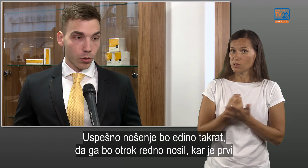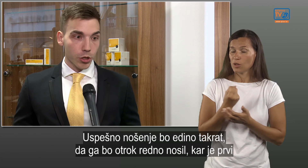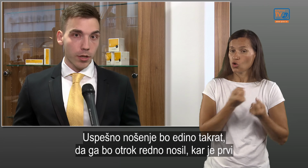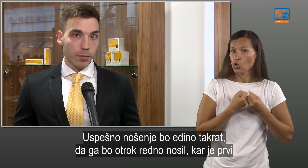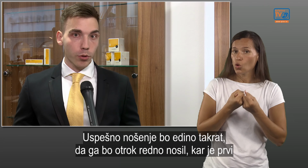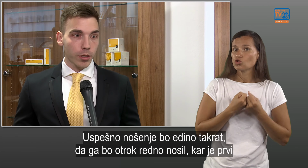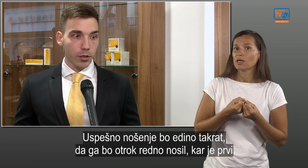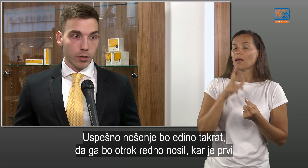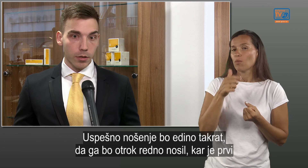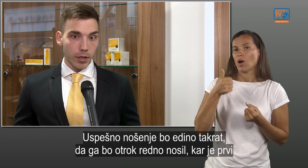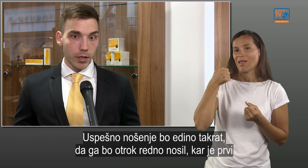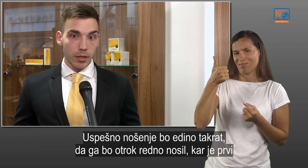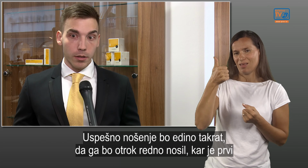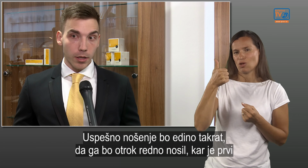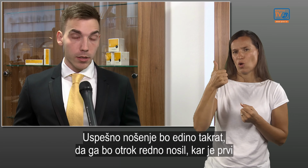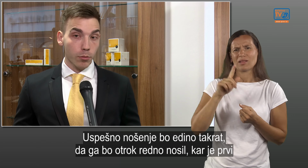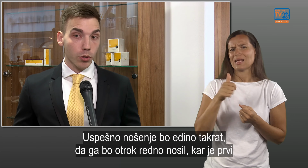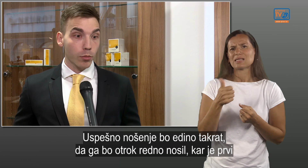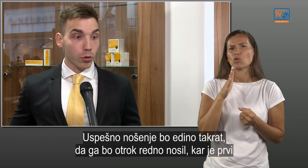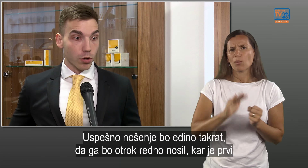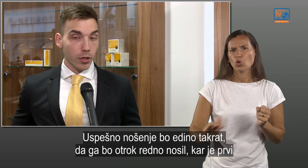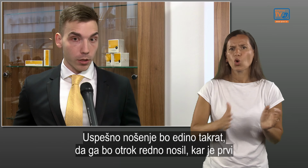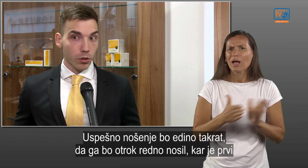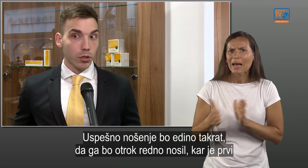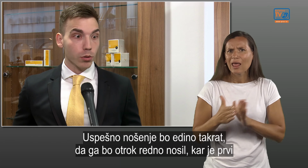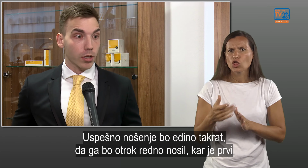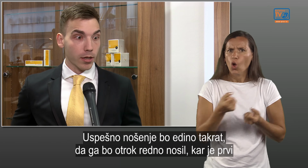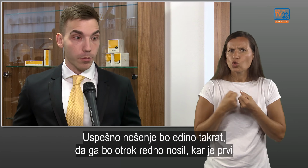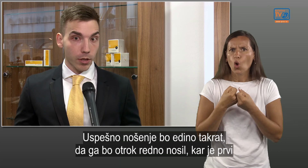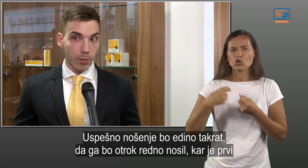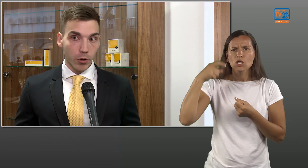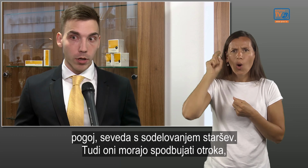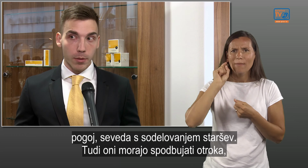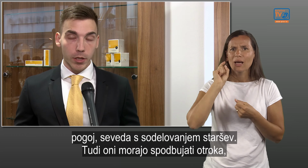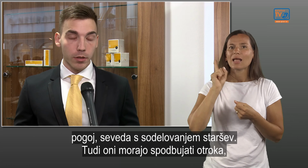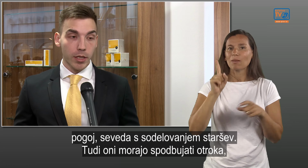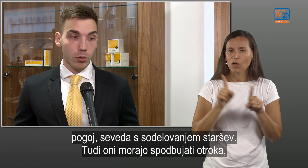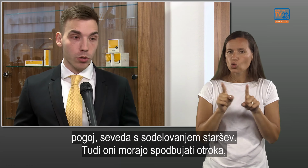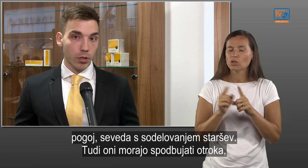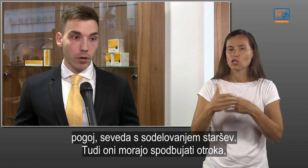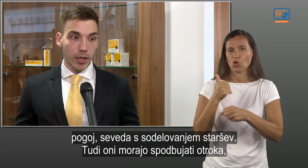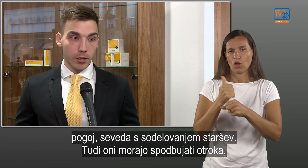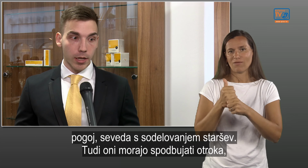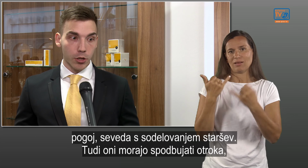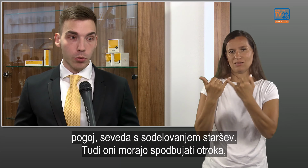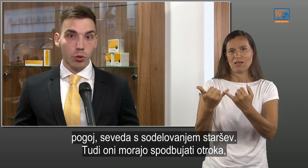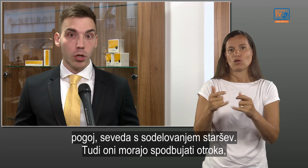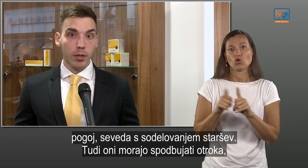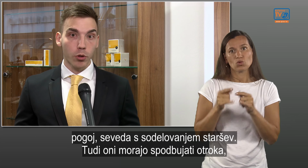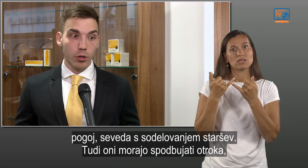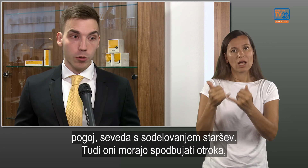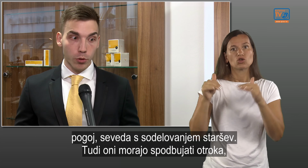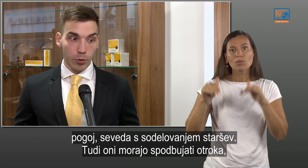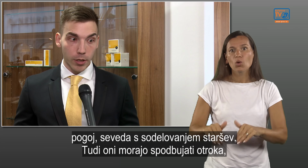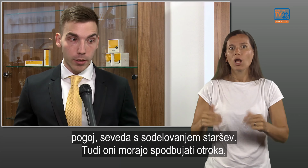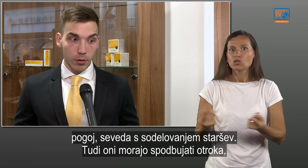Uspešno nošenje bo edino seveda ne samo, da bo otrok redno nosil, kar je prvi pogoj, ampak seveda tudi sodelovanje staršev. Tudi oni